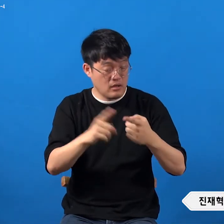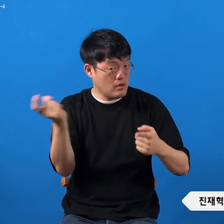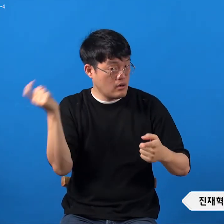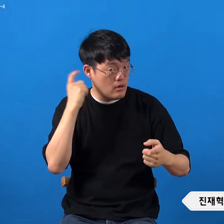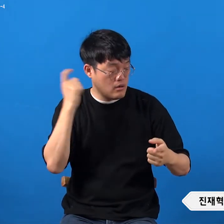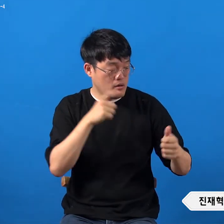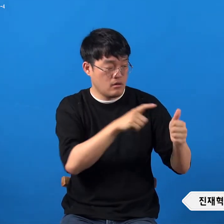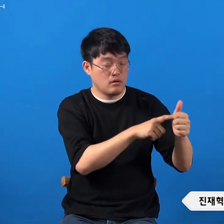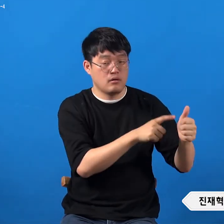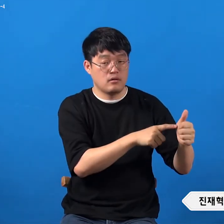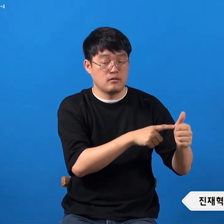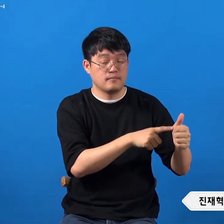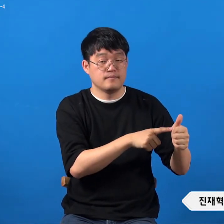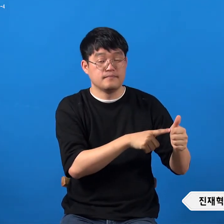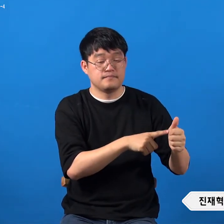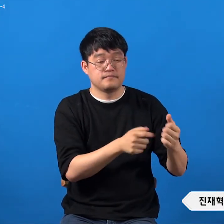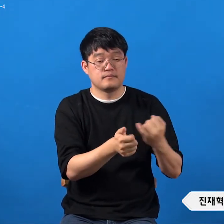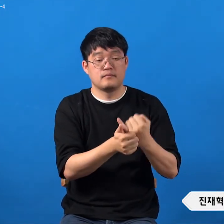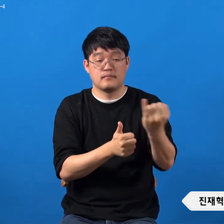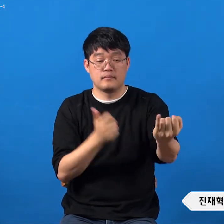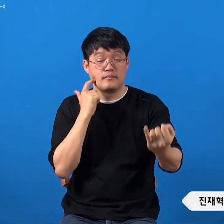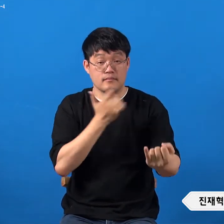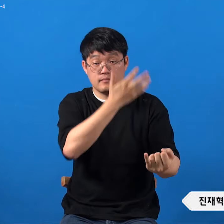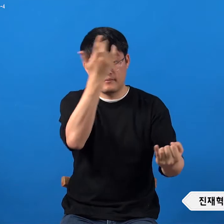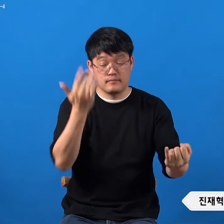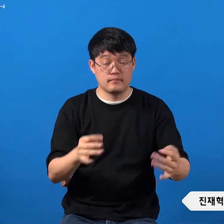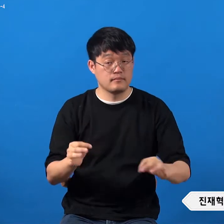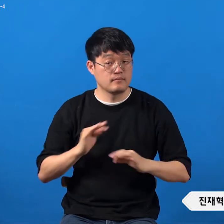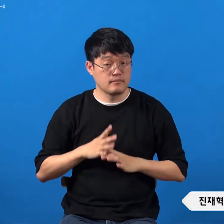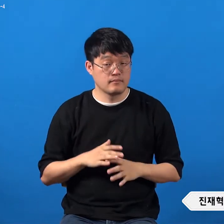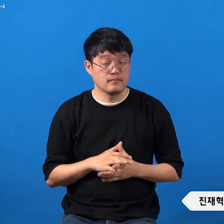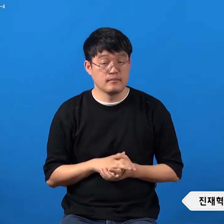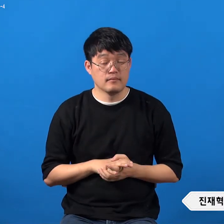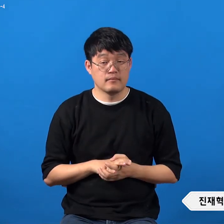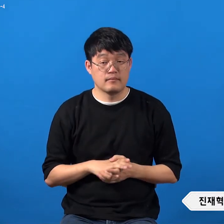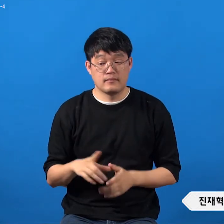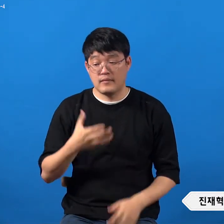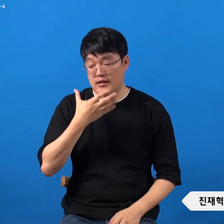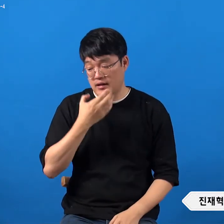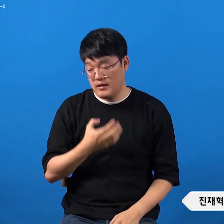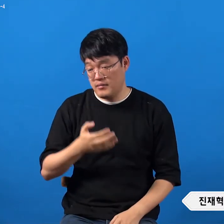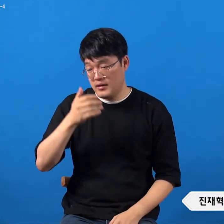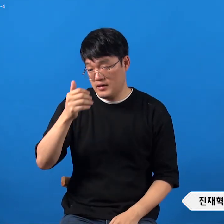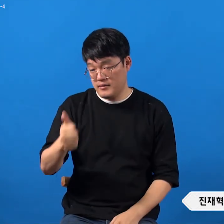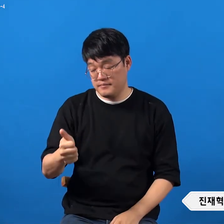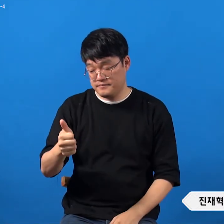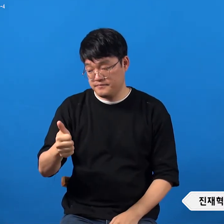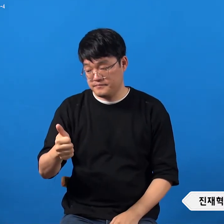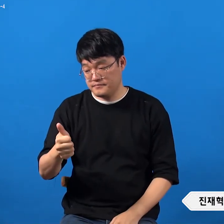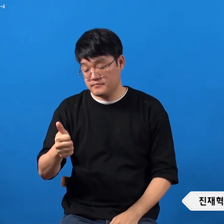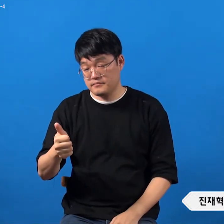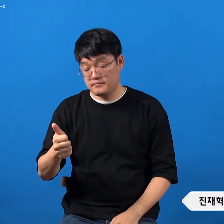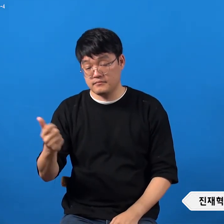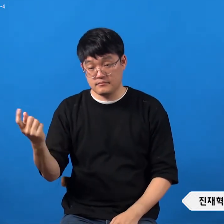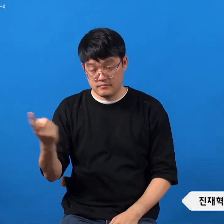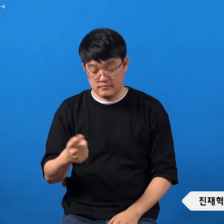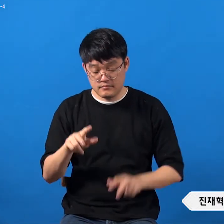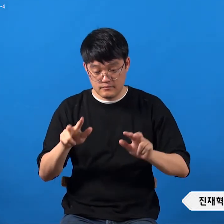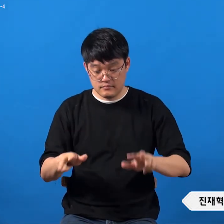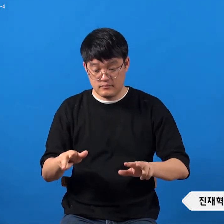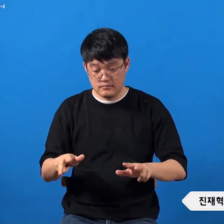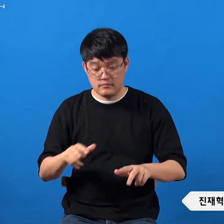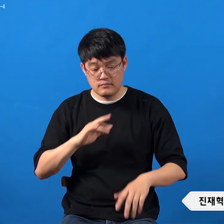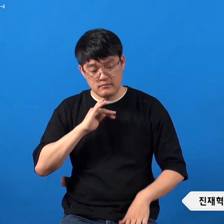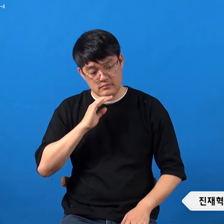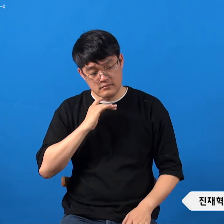됩니다. 사실 이 사라의 아름다움도 참 놀랍습니다. 아브라함이 떠난 시간들을 생각한다면 지금